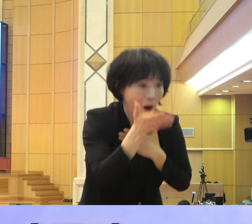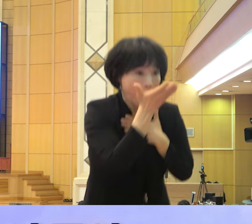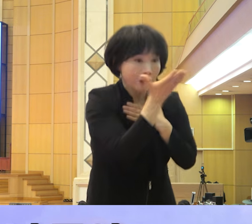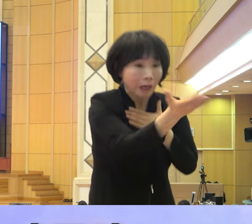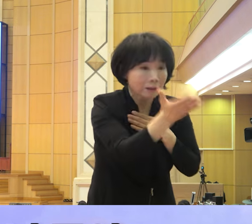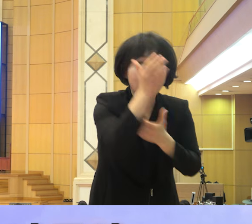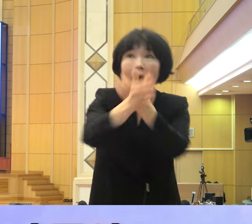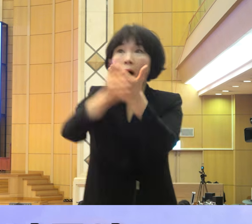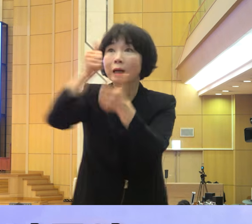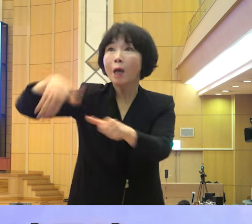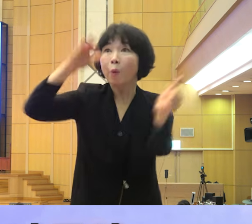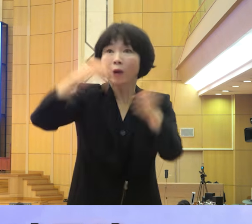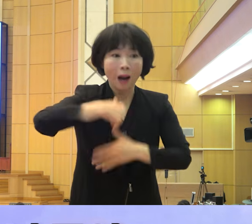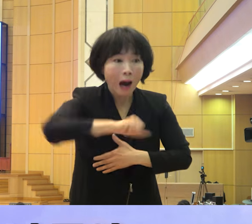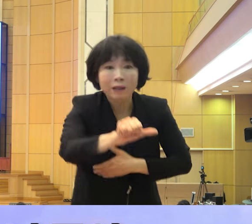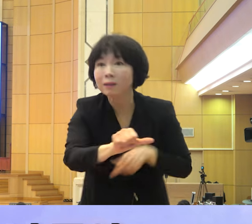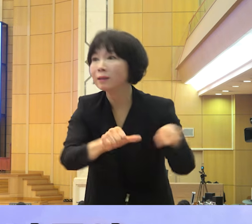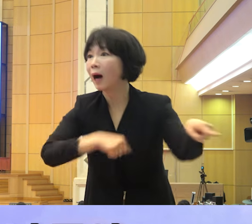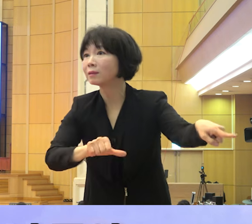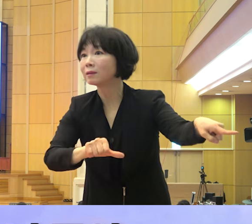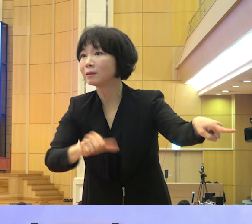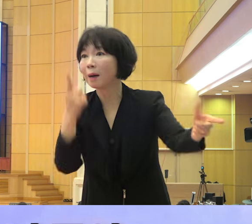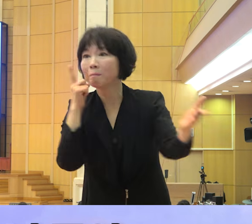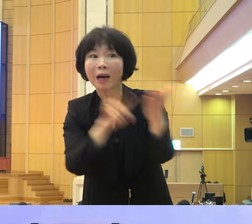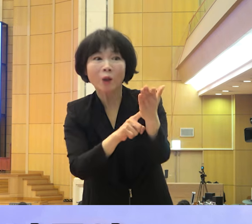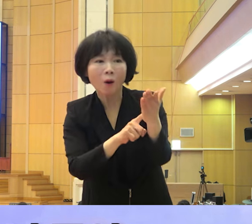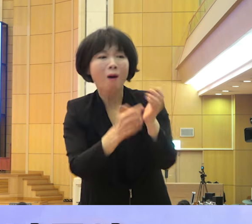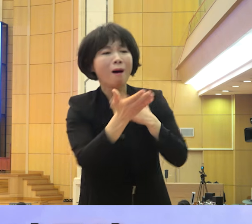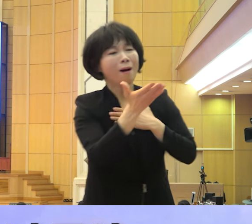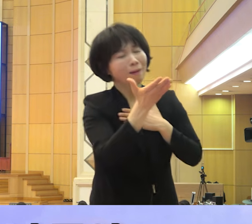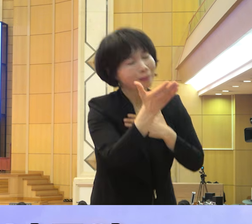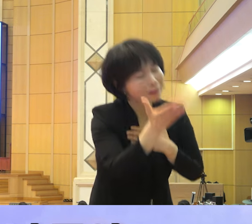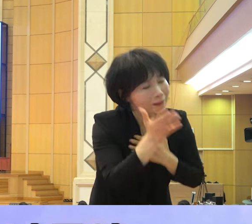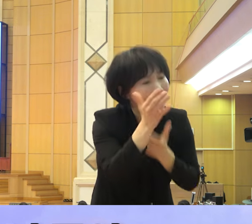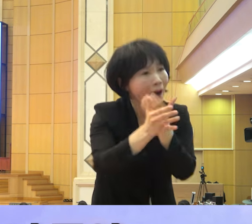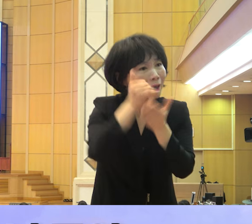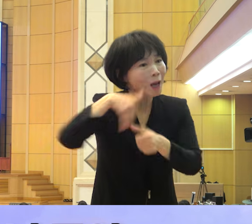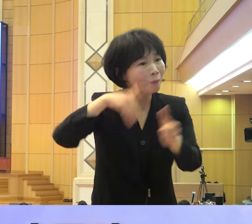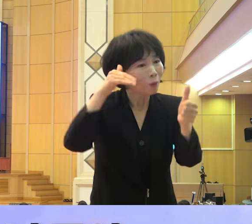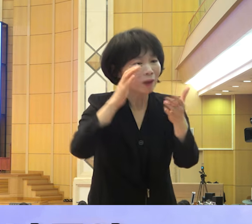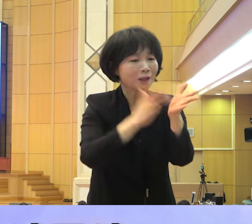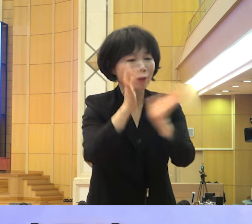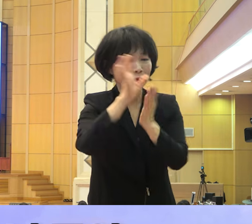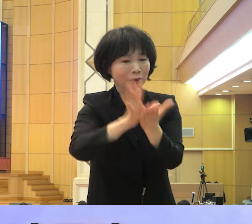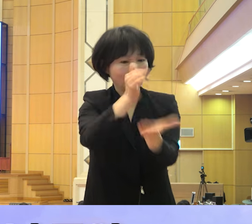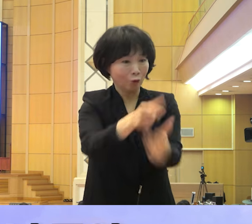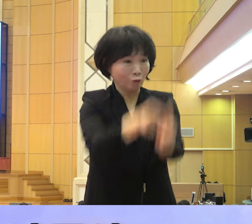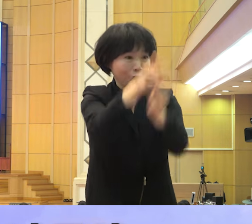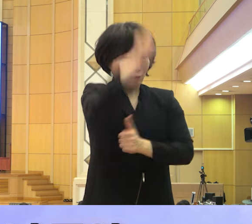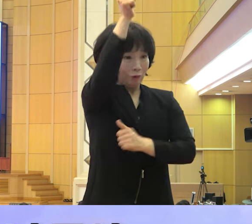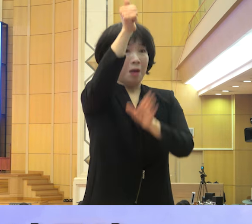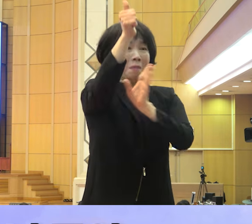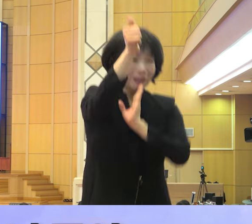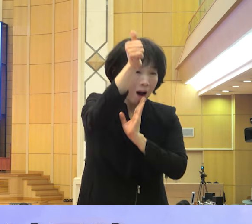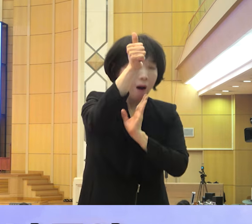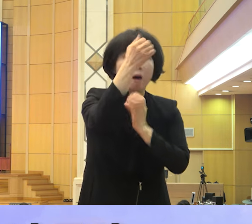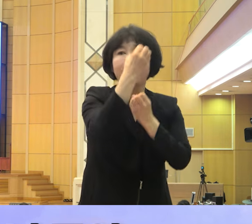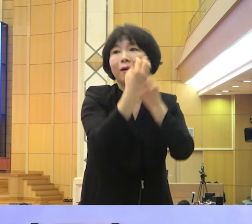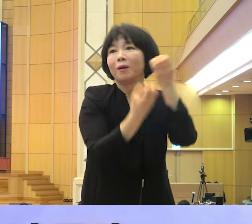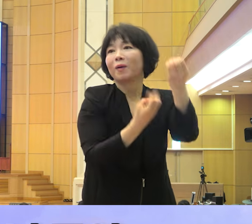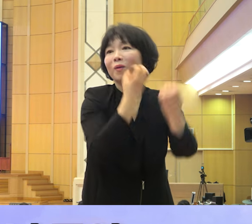당신이 하나님의 아들입니다. 당신이 하나님이 보낸 그리스도 구세주입니다.